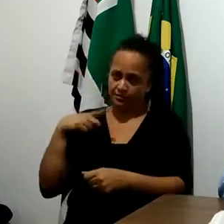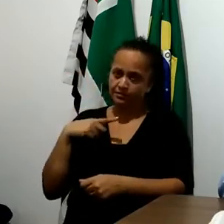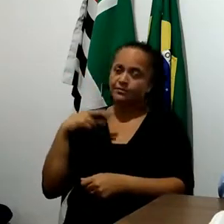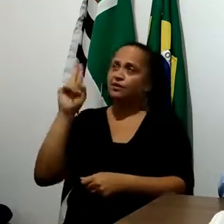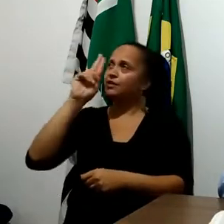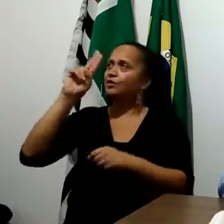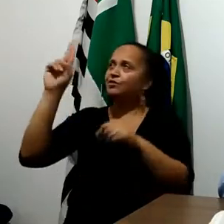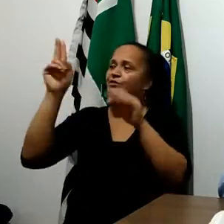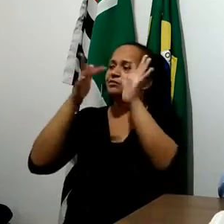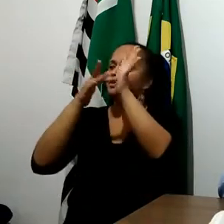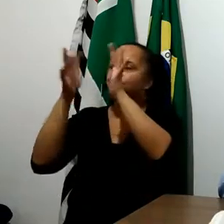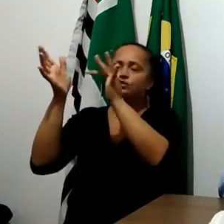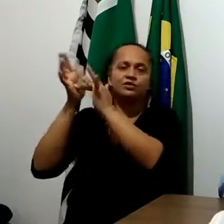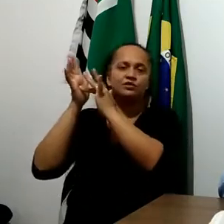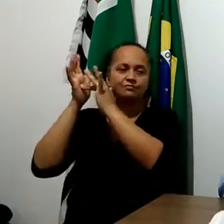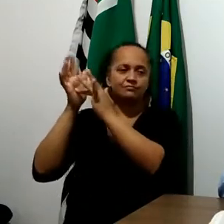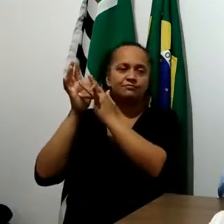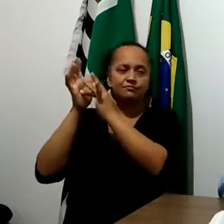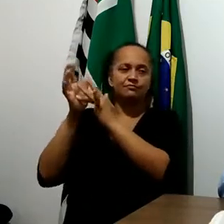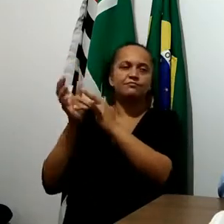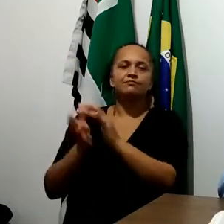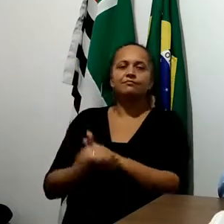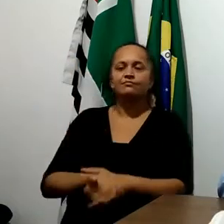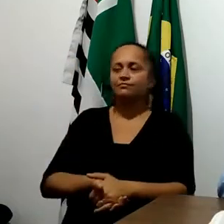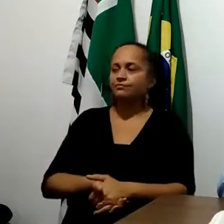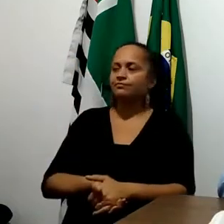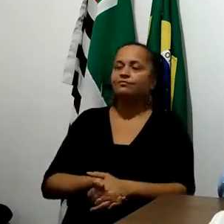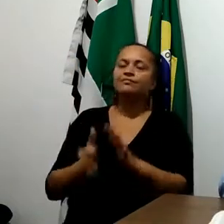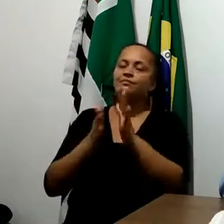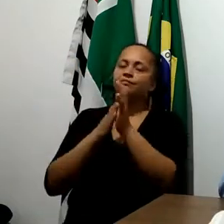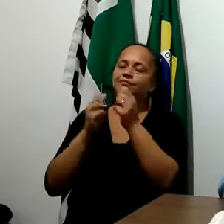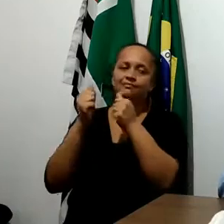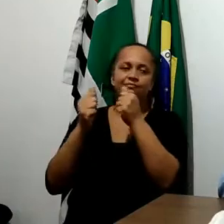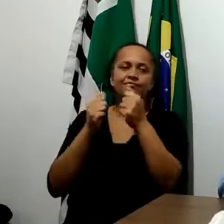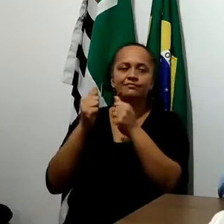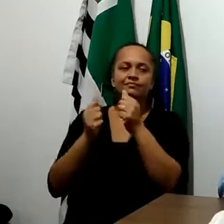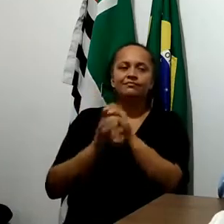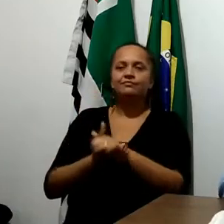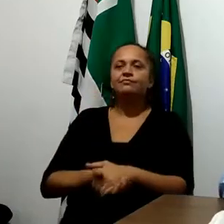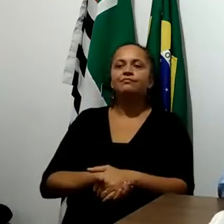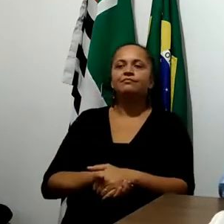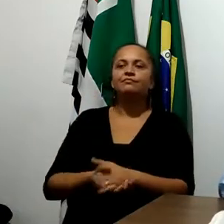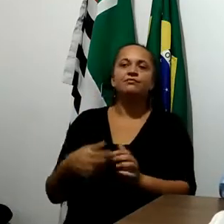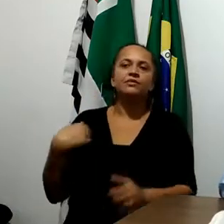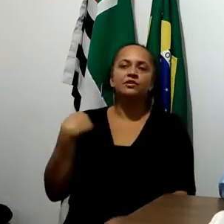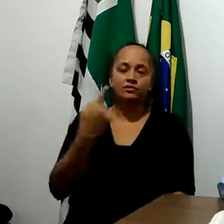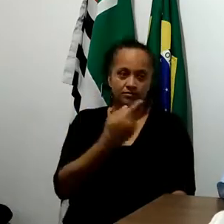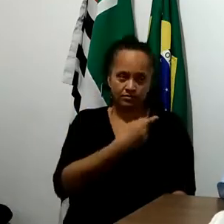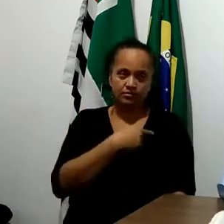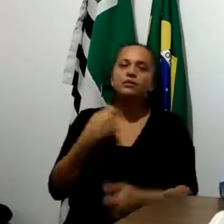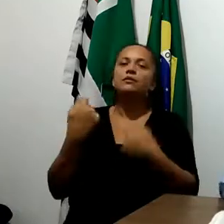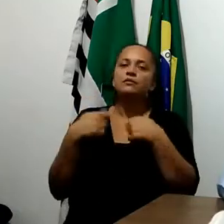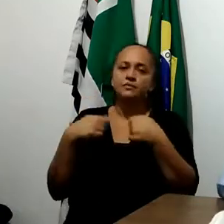do nosso Senhor Jesus Cristo. Aleluia. Então, nós precisamos se encher